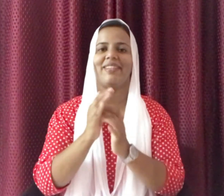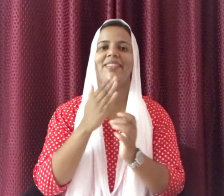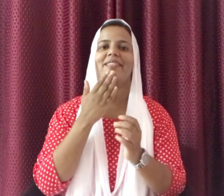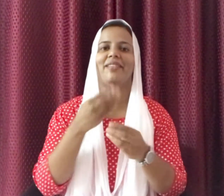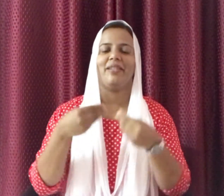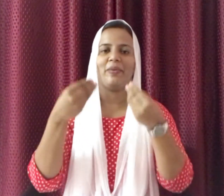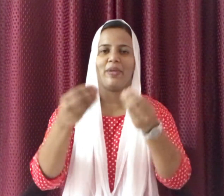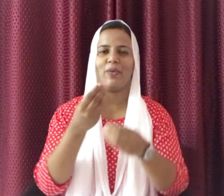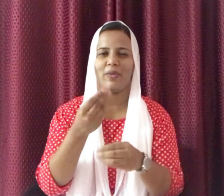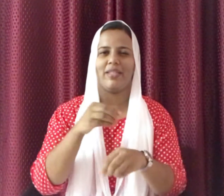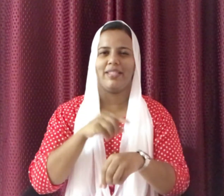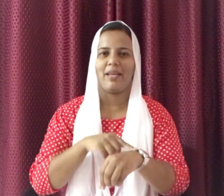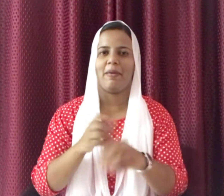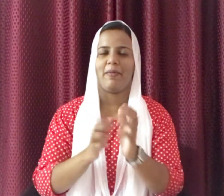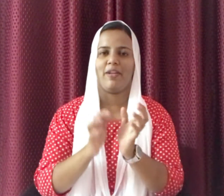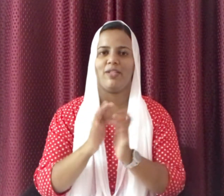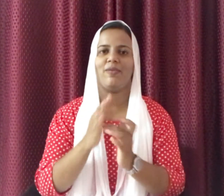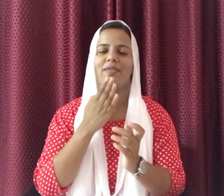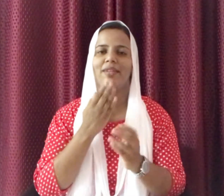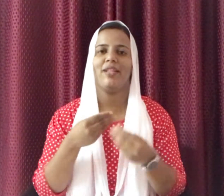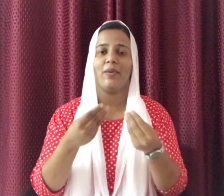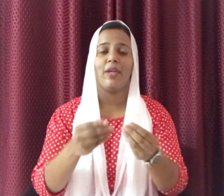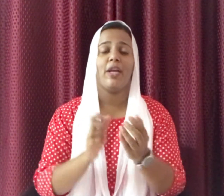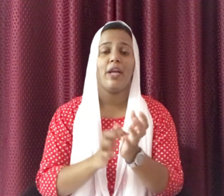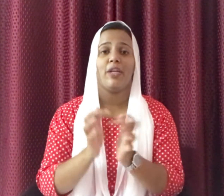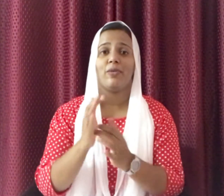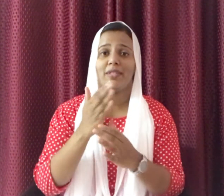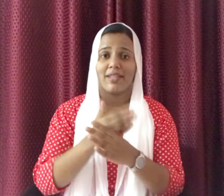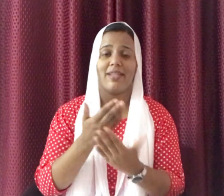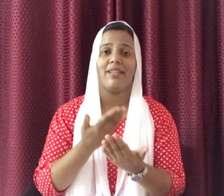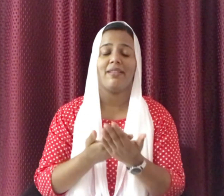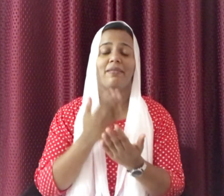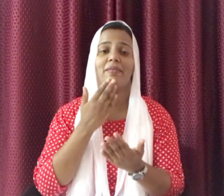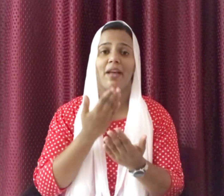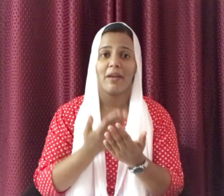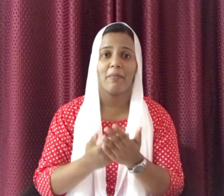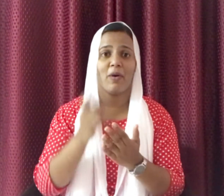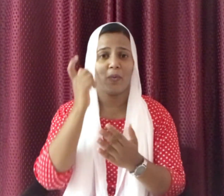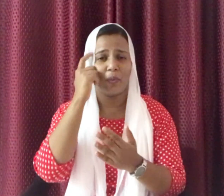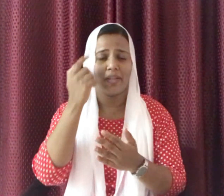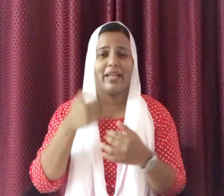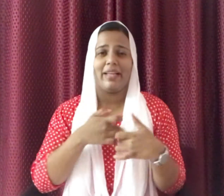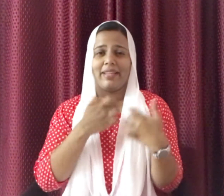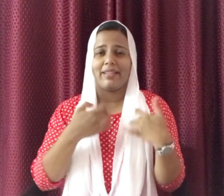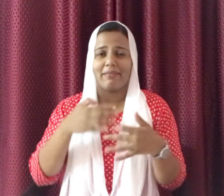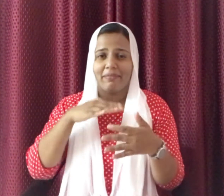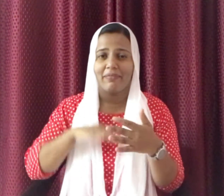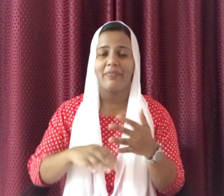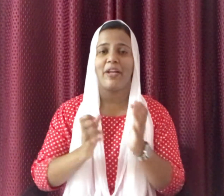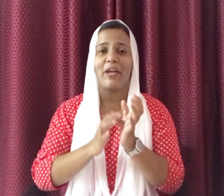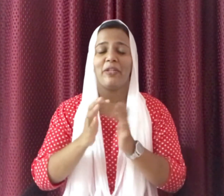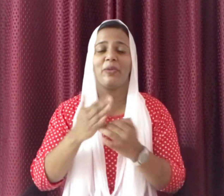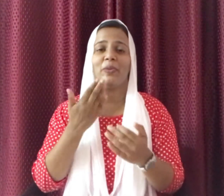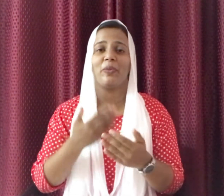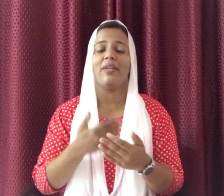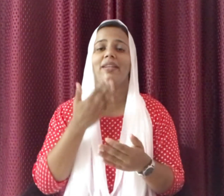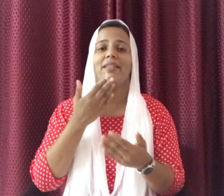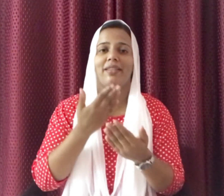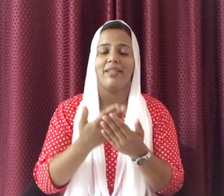അല്പസമയം കർത്താവിനെ ആരാധിച്ചാട്ടെ. കർത്താവ് ചെയ്ത നന്മകളെയൊക്കെ ഒന്ന് ഓർത്തിട്ട് ഹൃദയത്തിൻ്റെ അടിയിൽ നിന്നും കർത്താവിന് നന്ദി പറഞ്ഞു. ഹല്ലേലൂയ. സ്തോത്രം